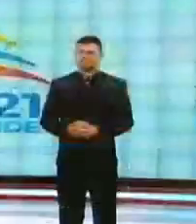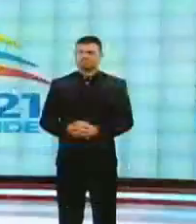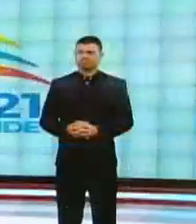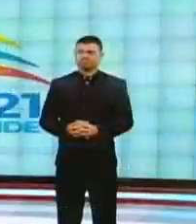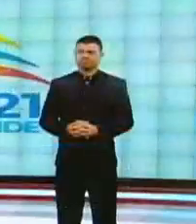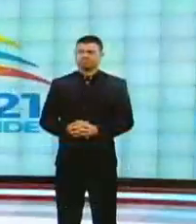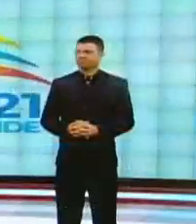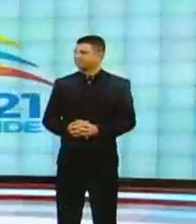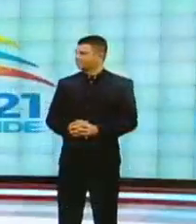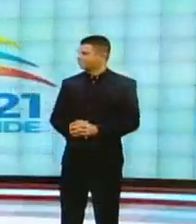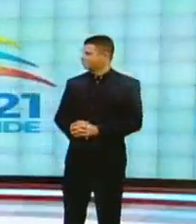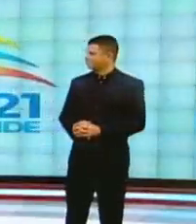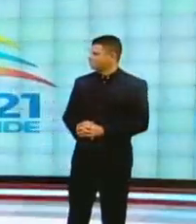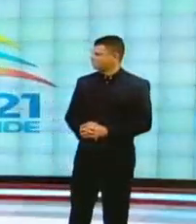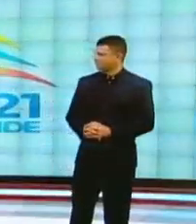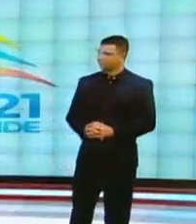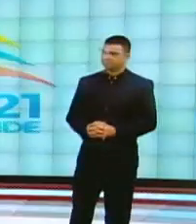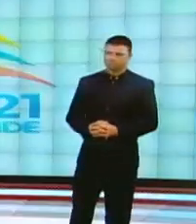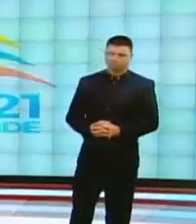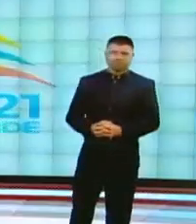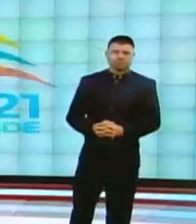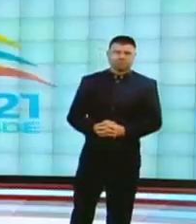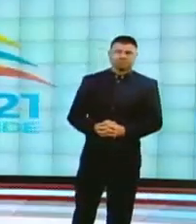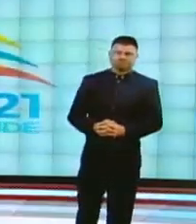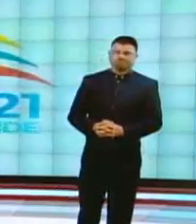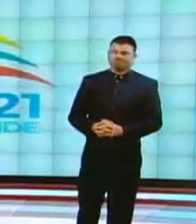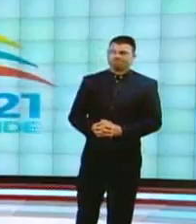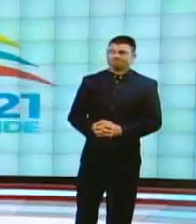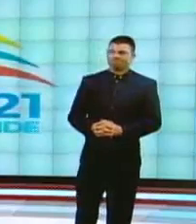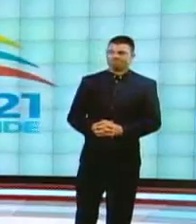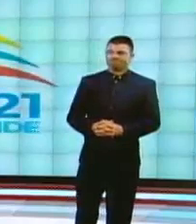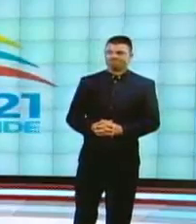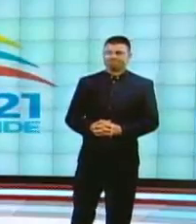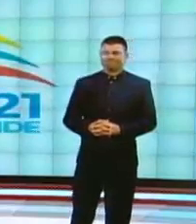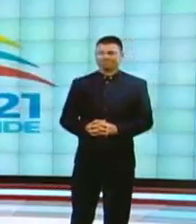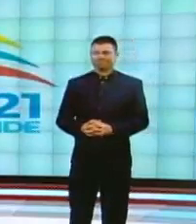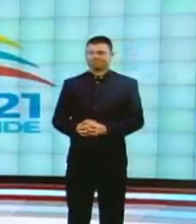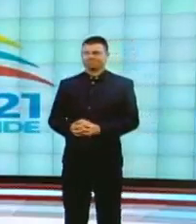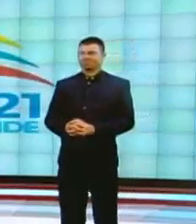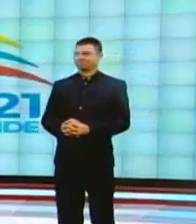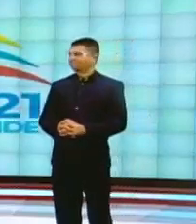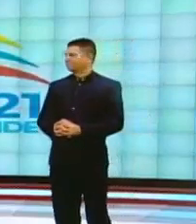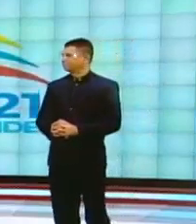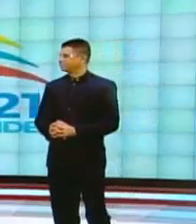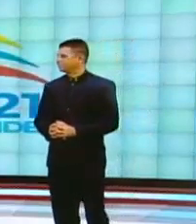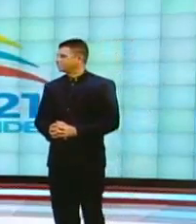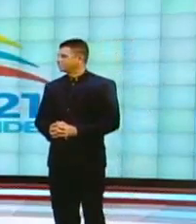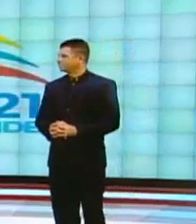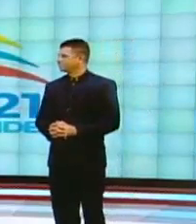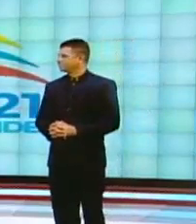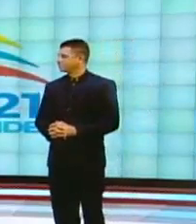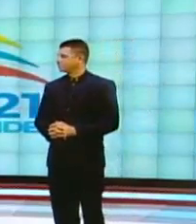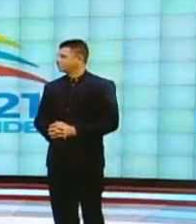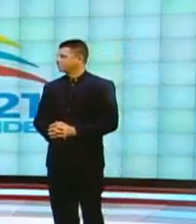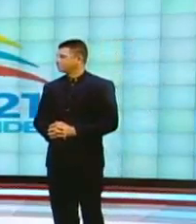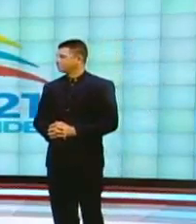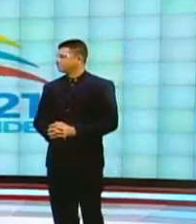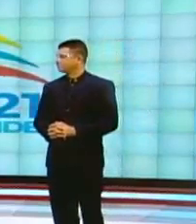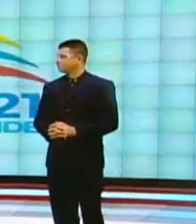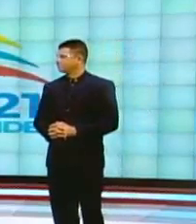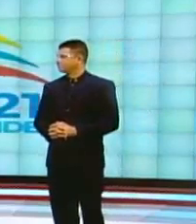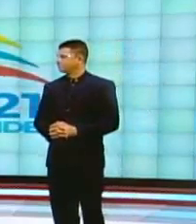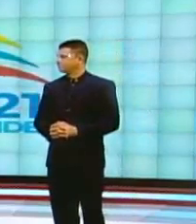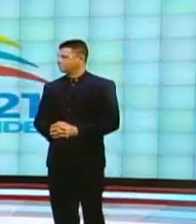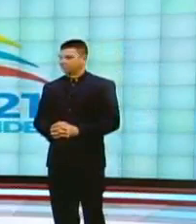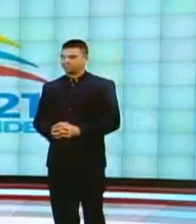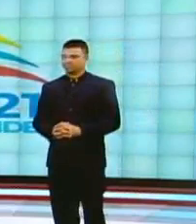gracias, rector Pedro Calzadilla, presidente del Consejo Nacional Electoral, a esta hora 9:31 minutos de la mañana, dando el reporte y el balance a